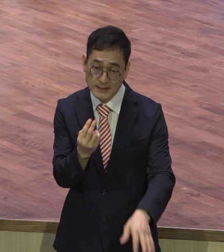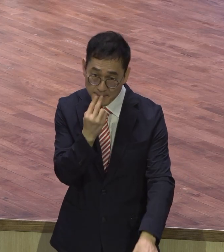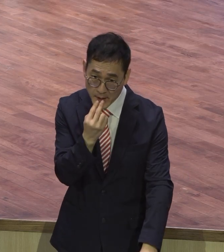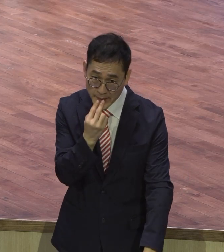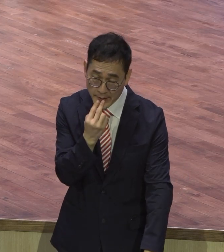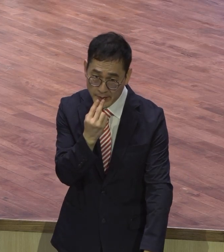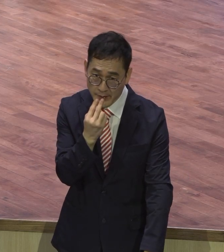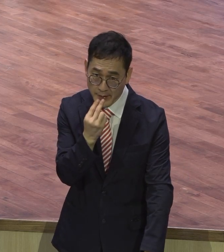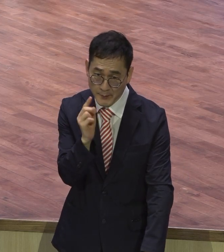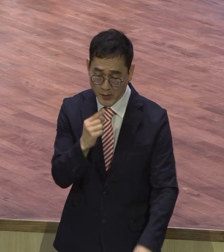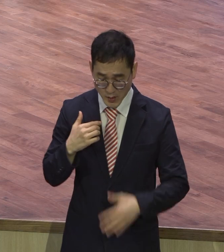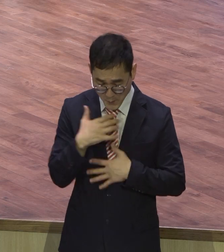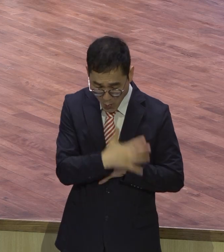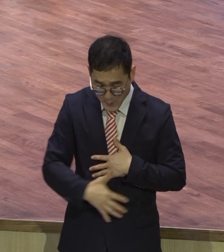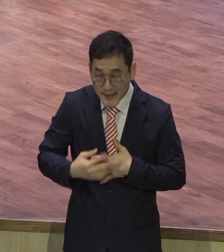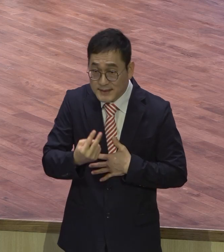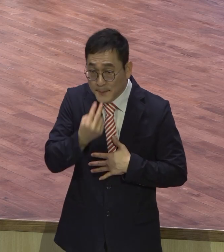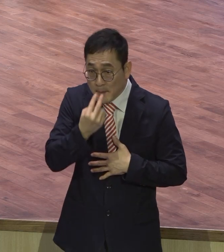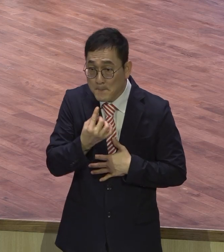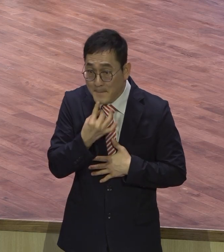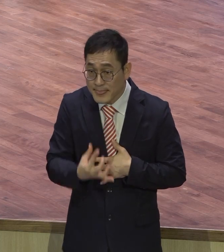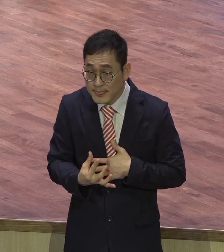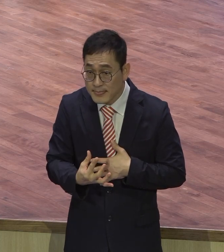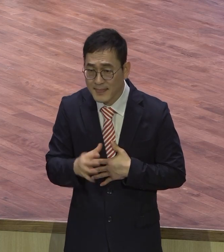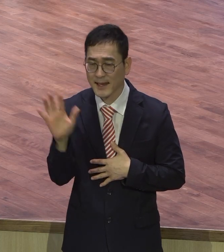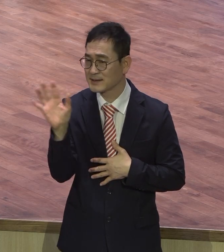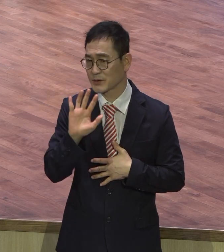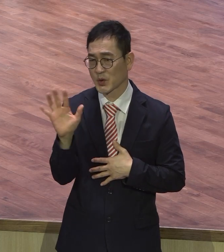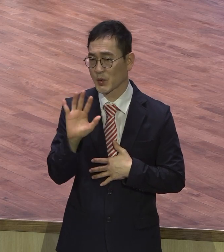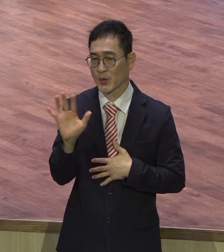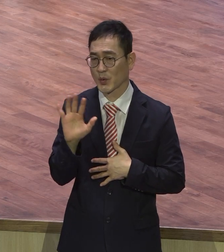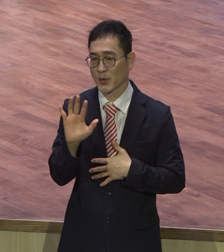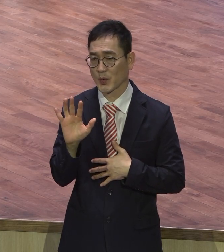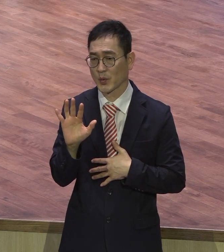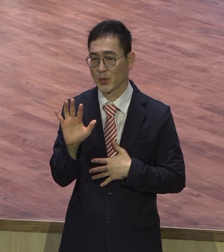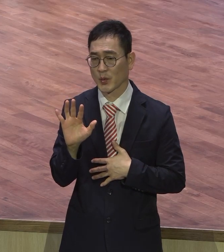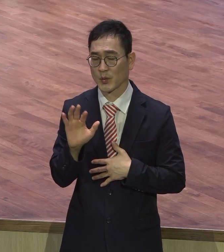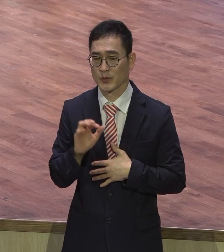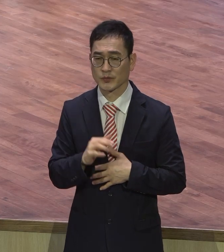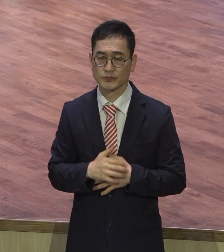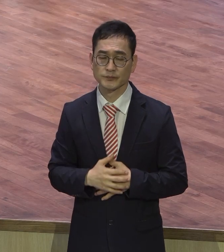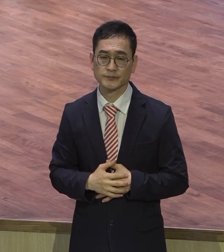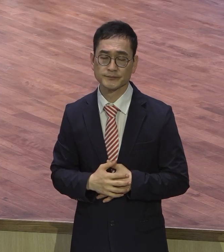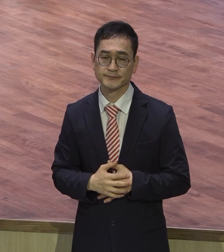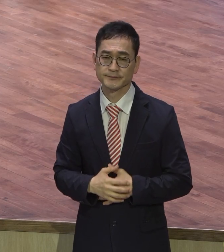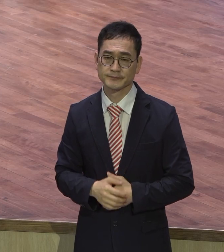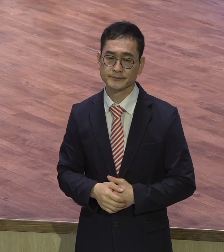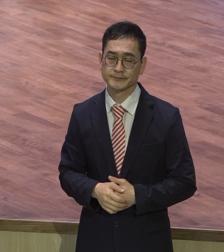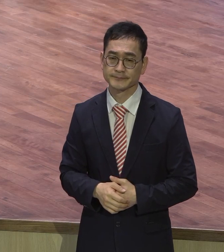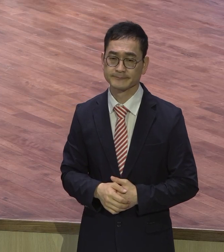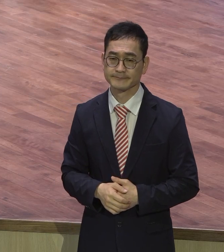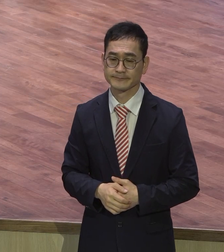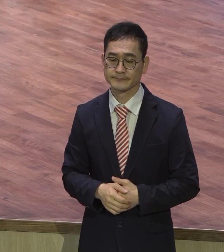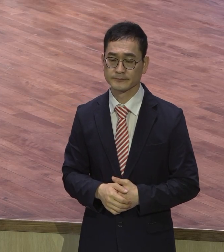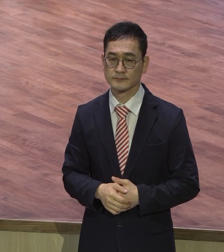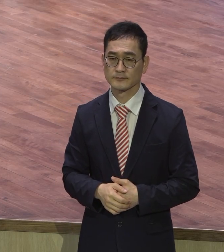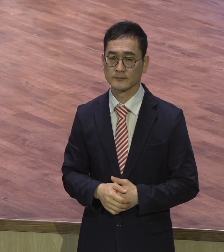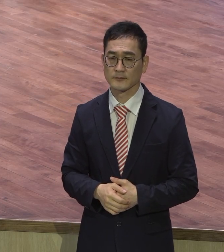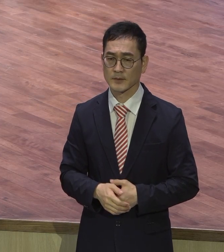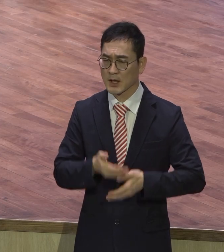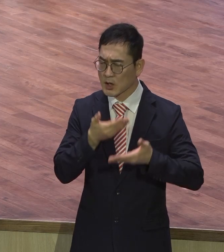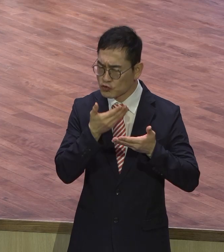단순히 육신의 생명만 있는 것이 아니다라는 것입니다. 우리가 정말 놓치지 말아야 될